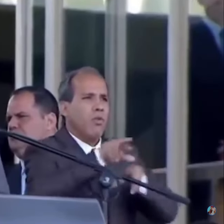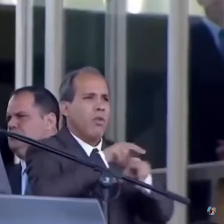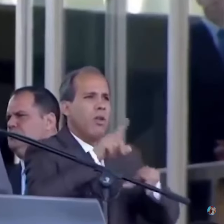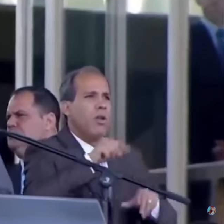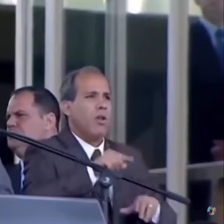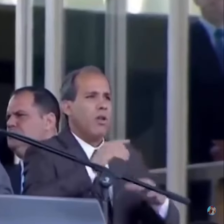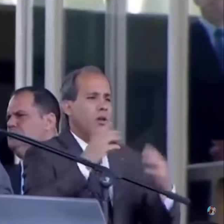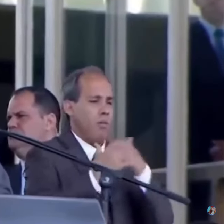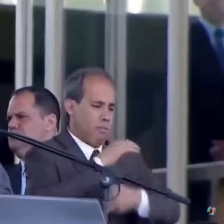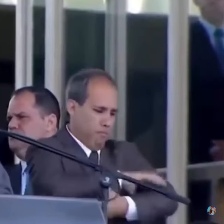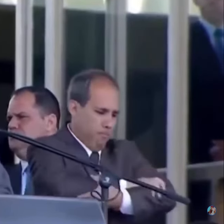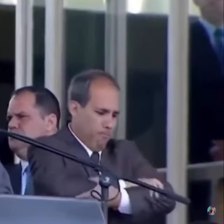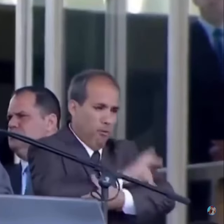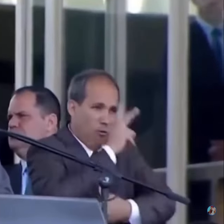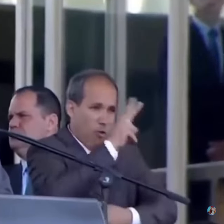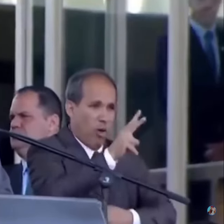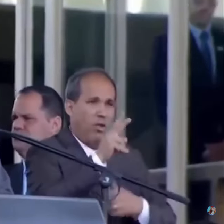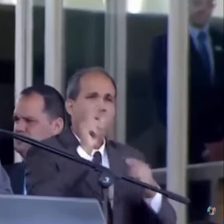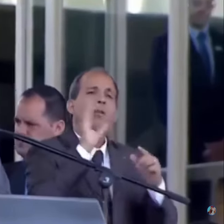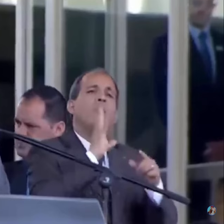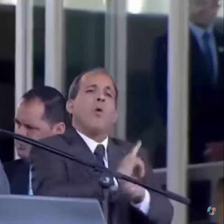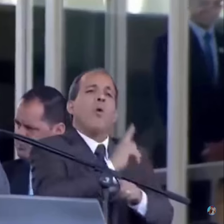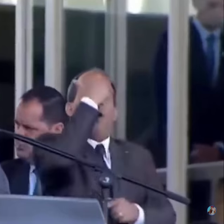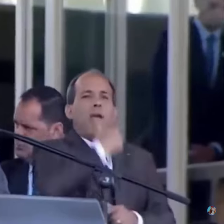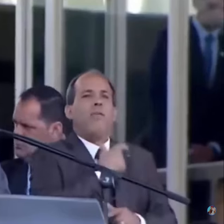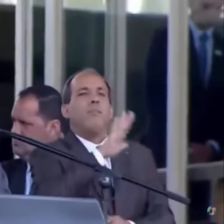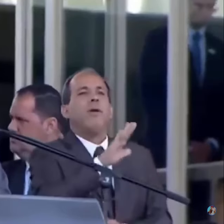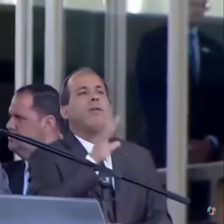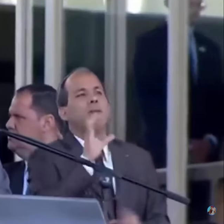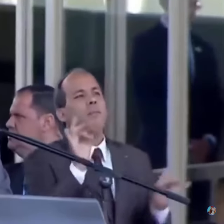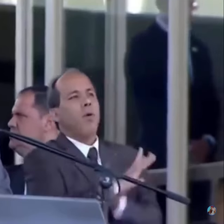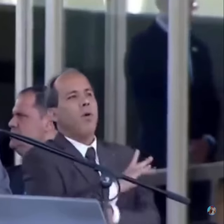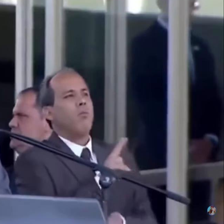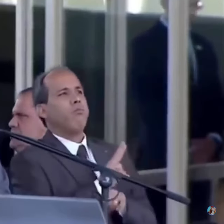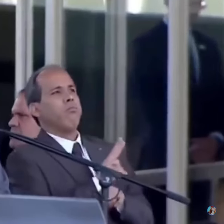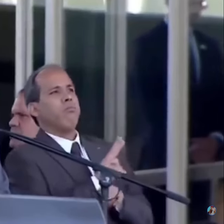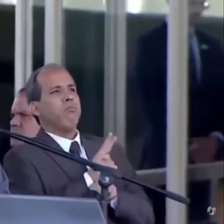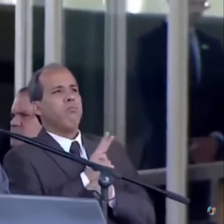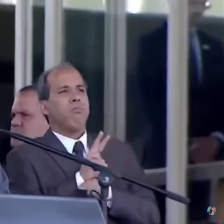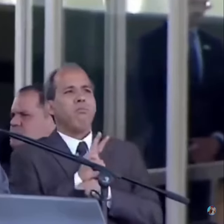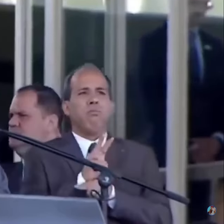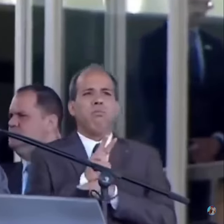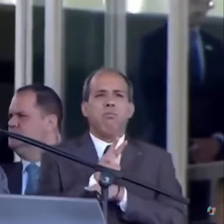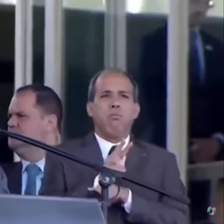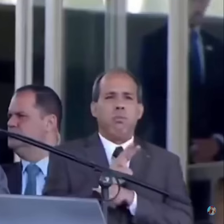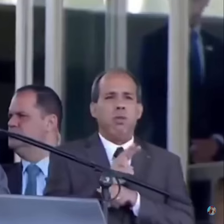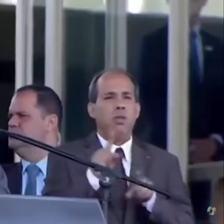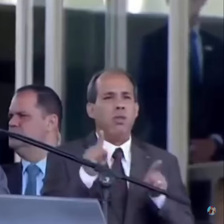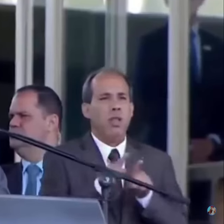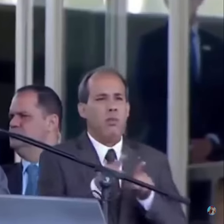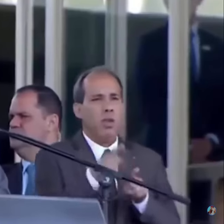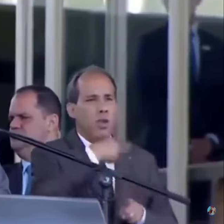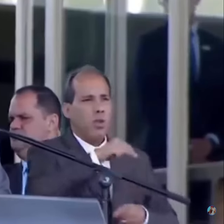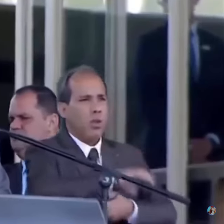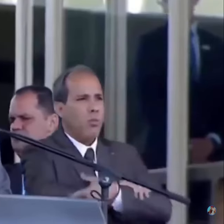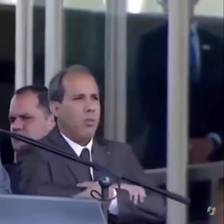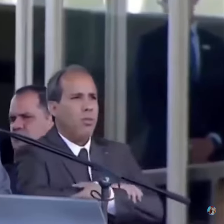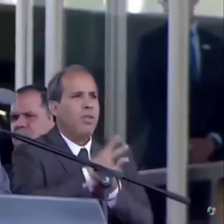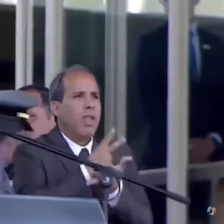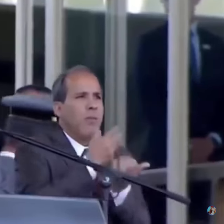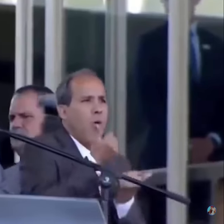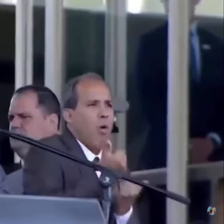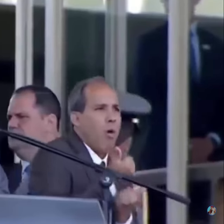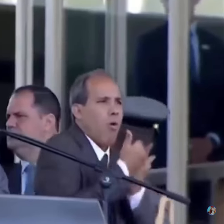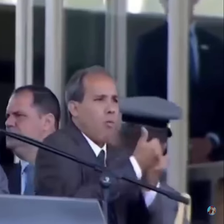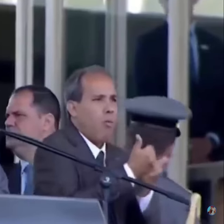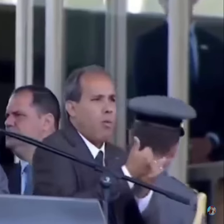anônimo, sempre pronto e alerta. Além disso, nossa mão amiga coopera permanentemente com